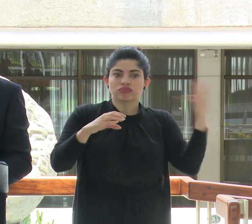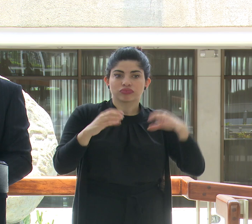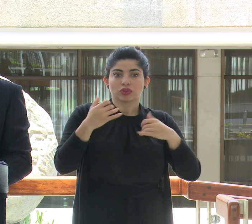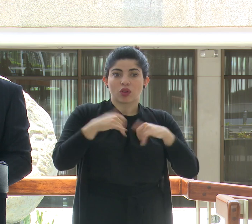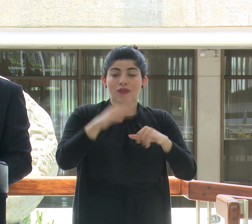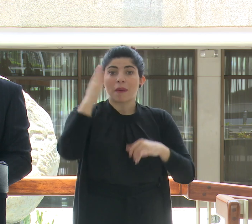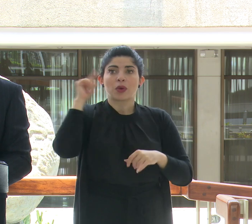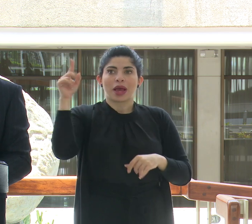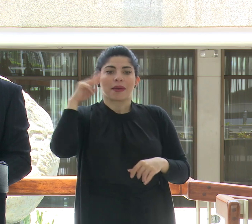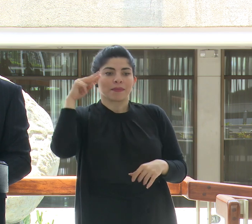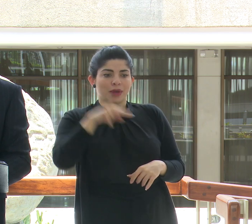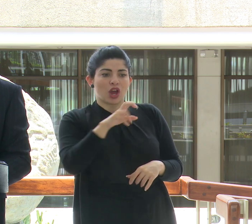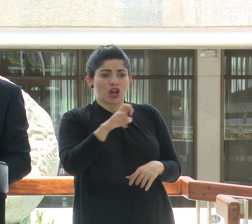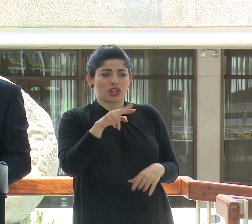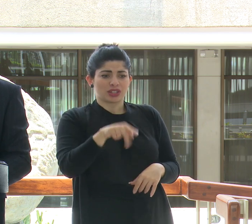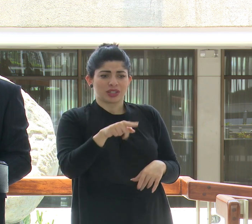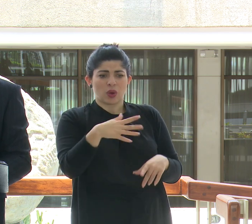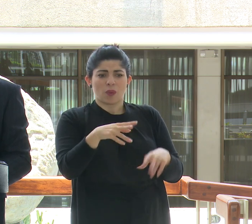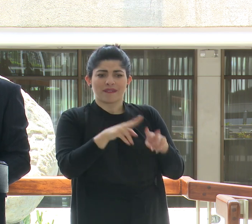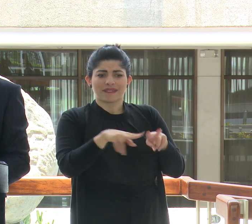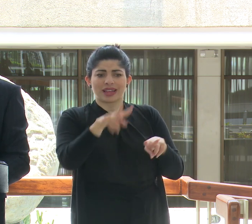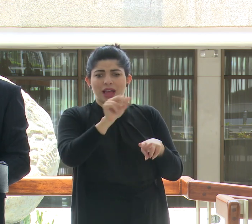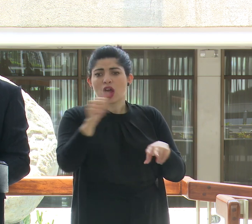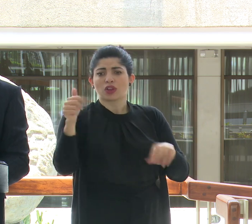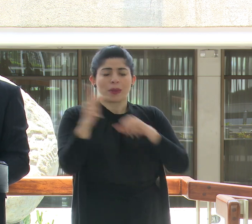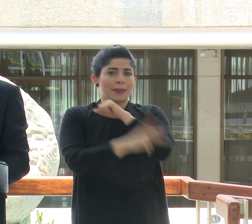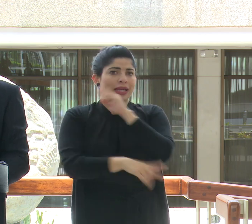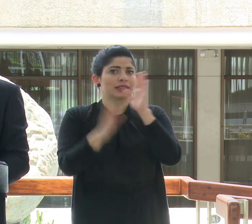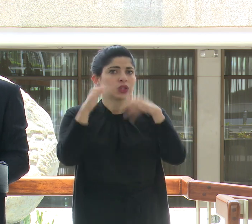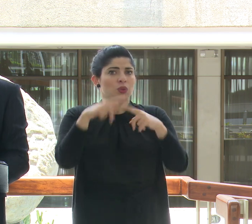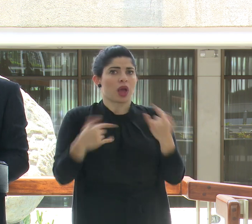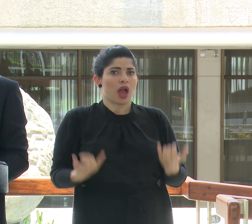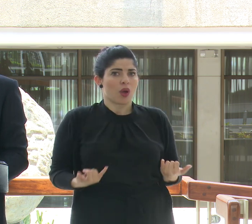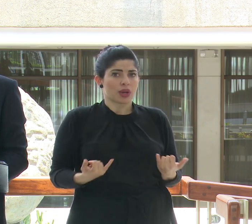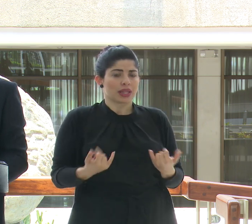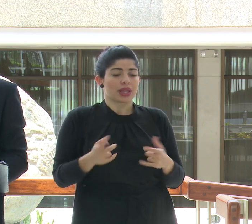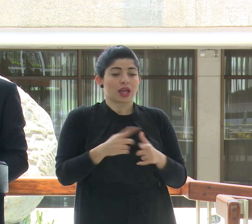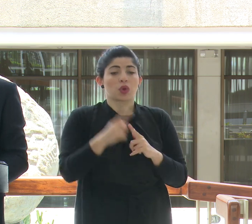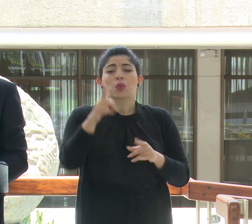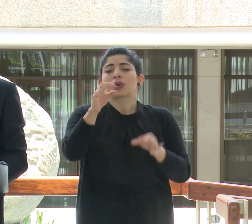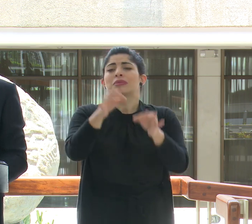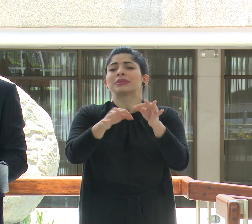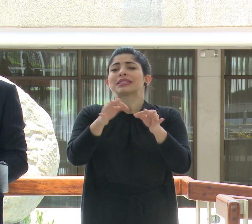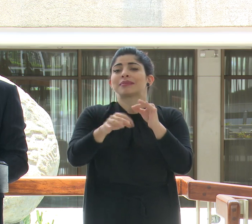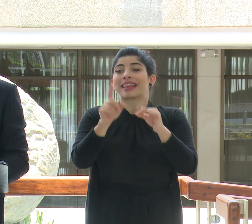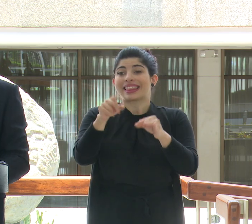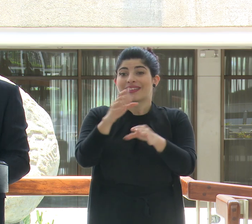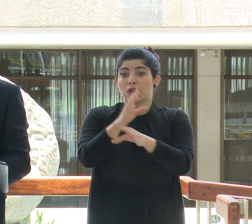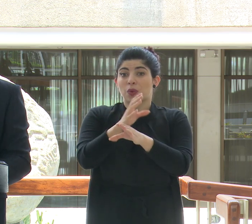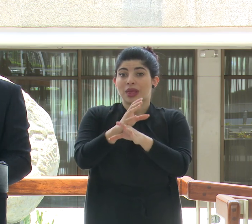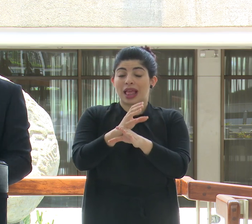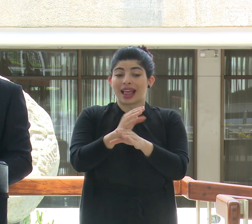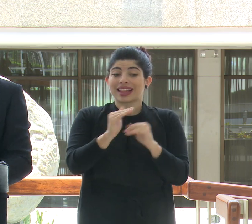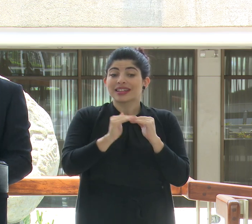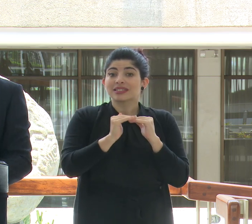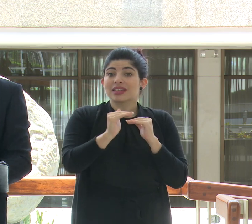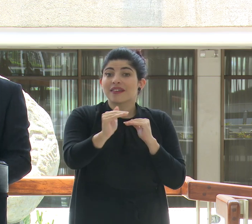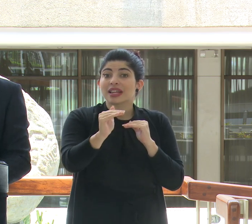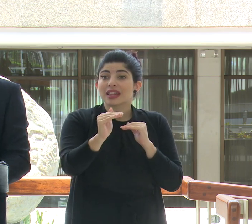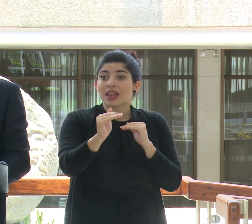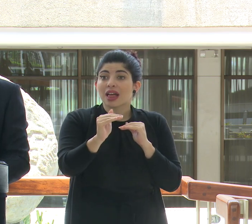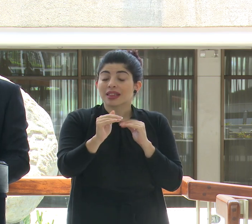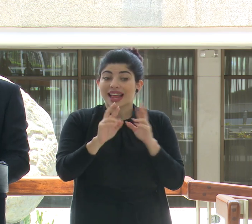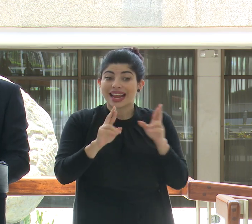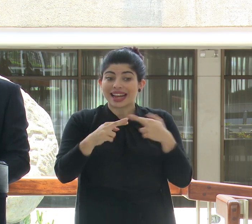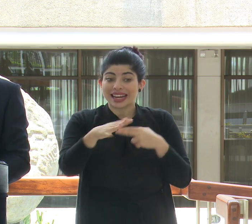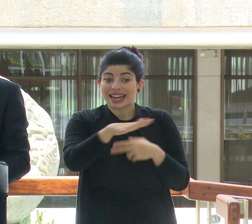Rica tiene ventajas que otros países no tienen hoy. Una muy sencilla, que hay que cuidar la propia estabilidad, y la